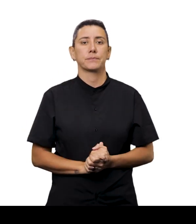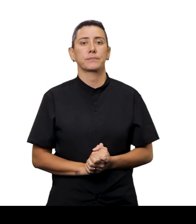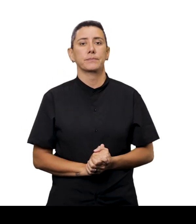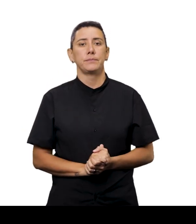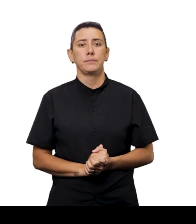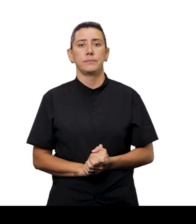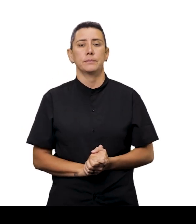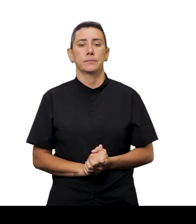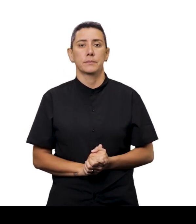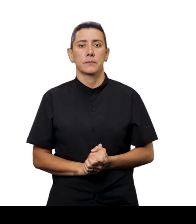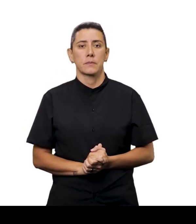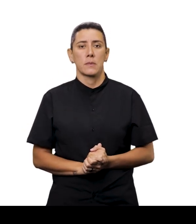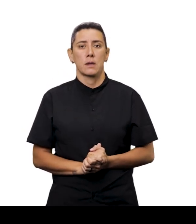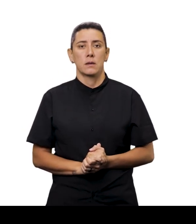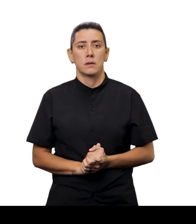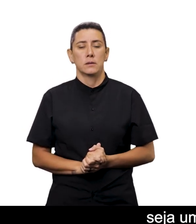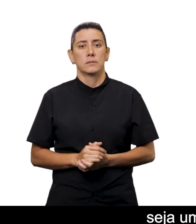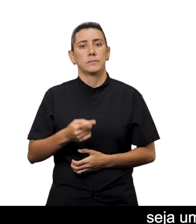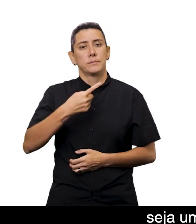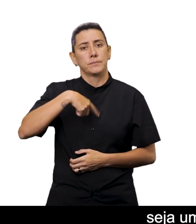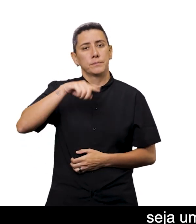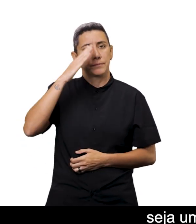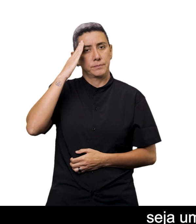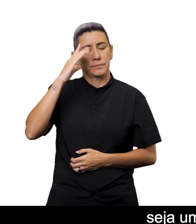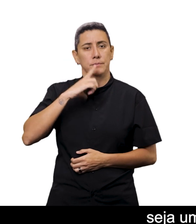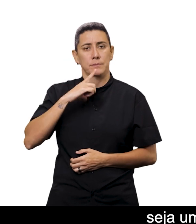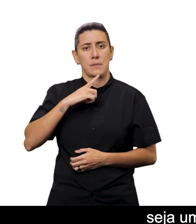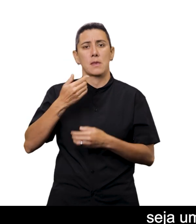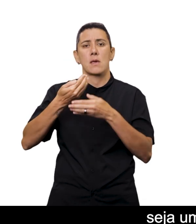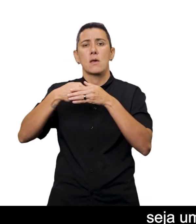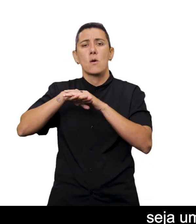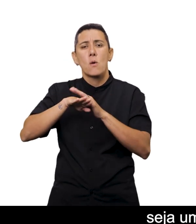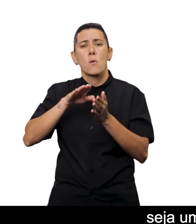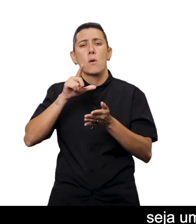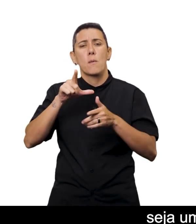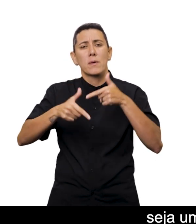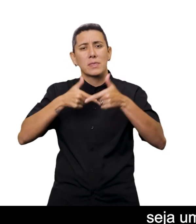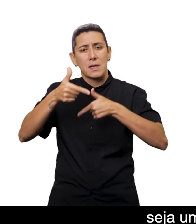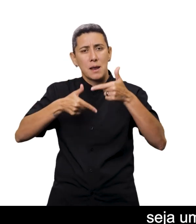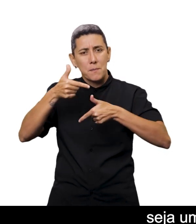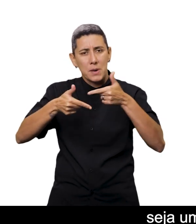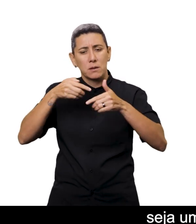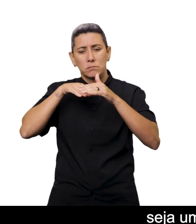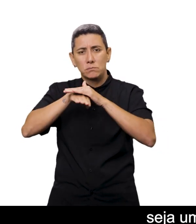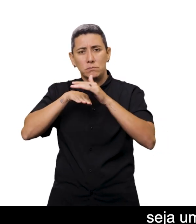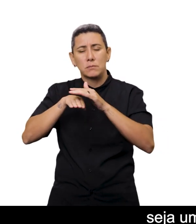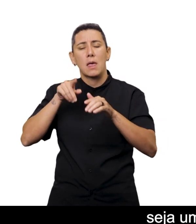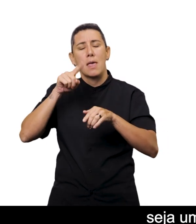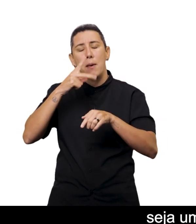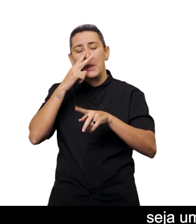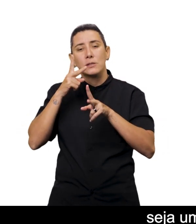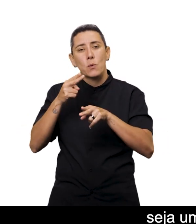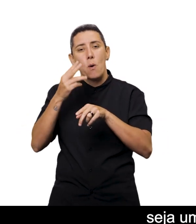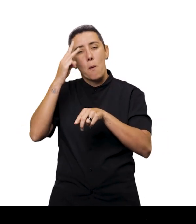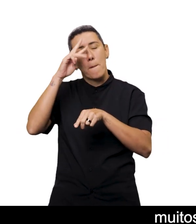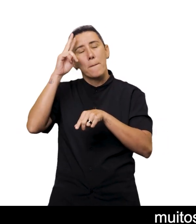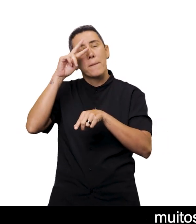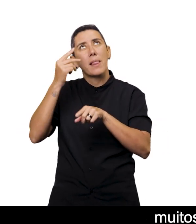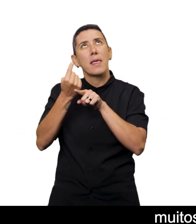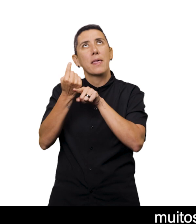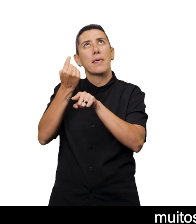de arquivar suas atividades seja um gesto de memória cultivado pelo coletivo para si